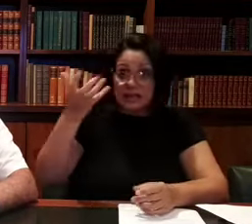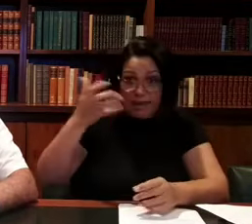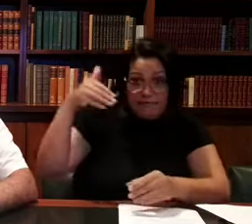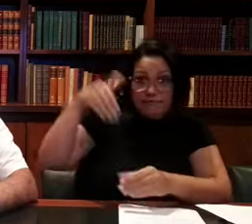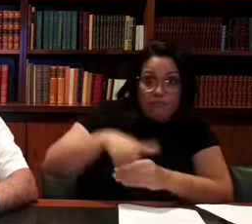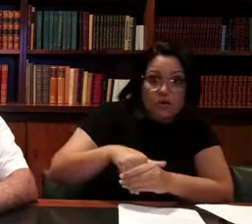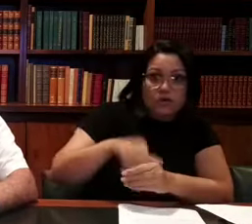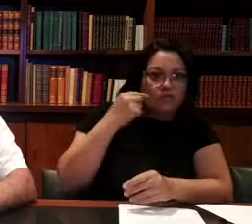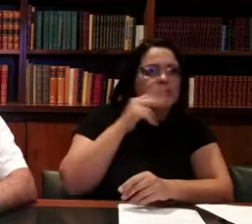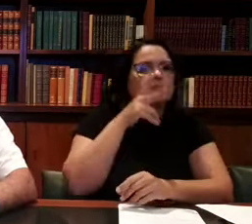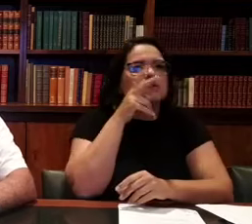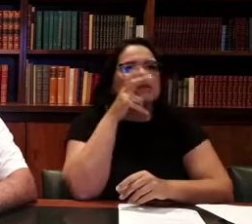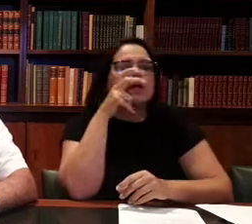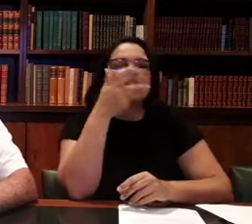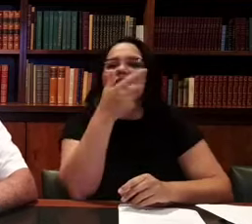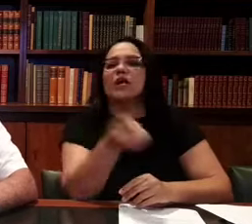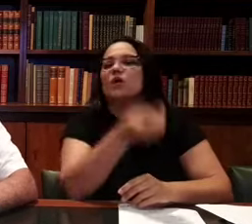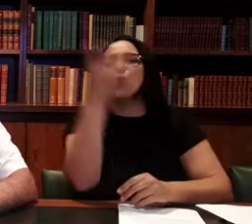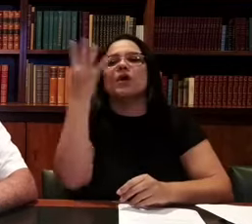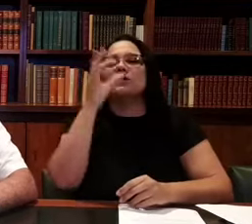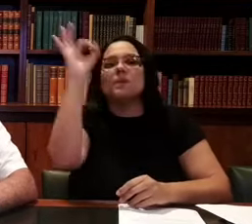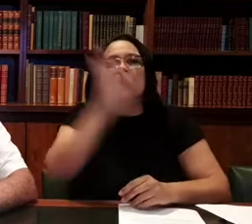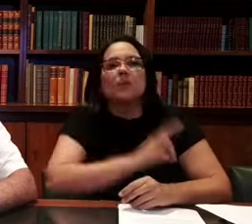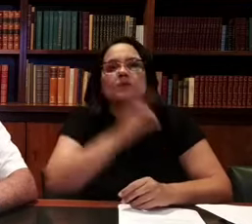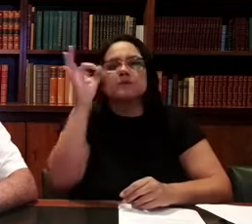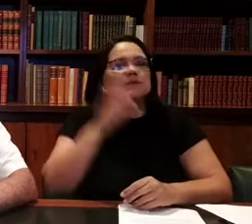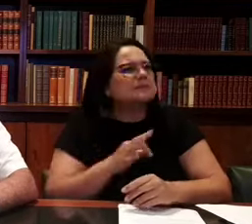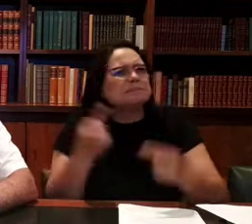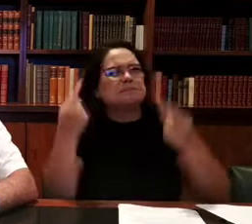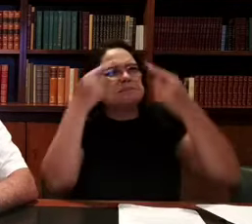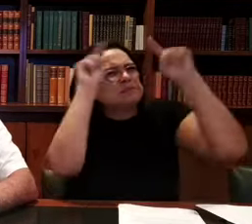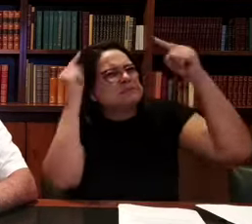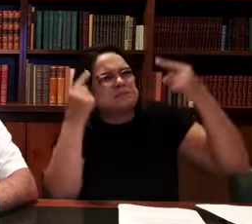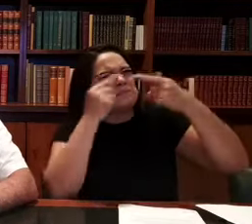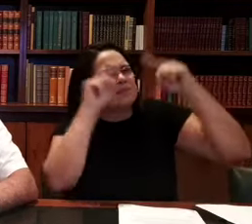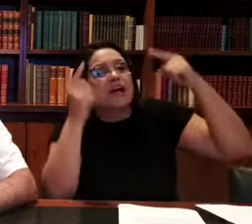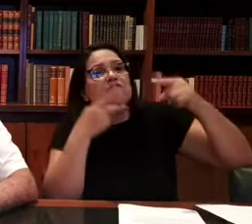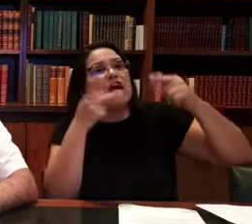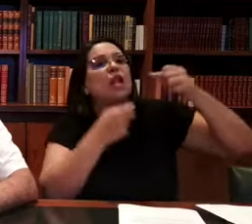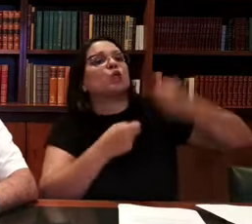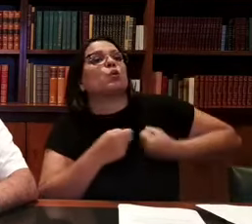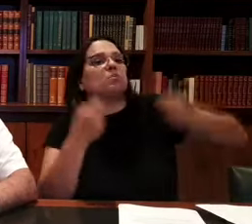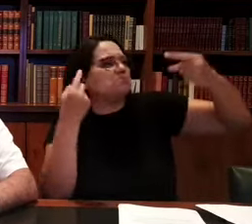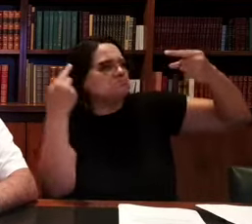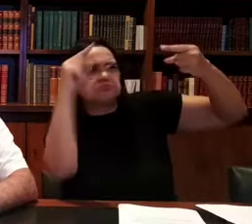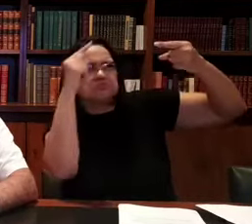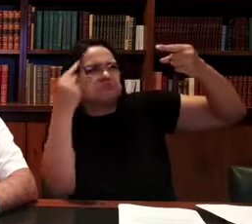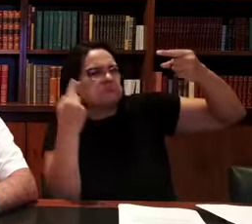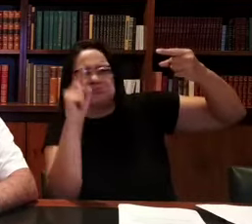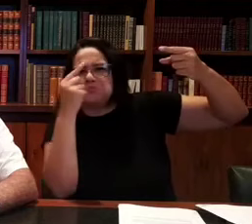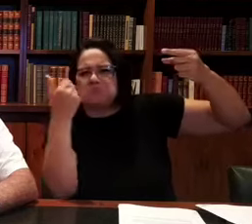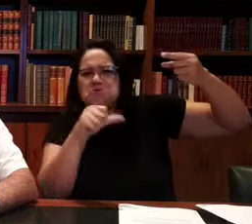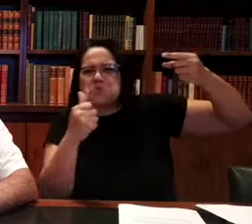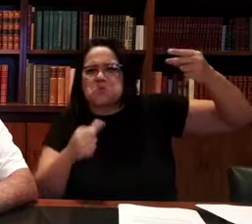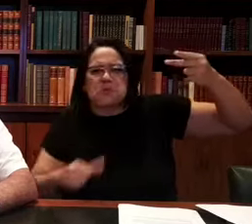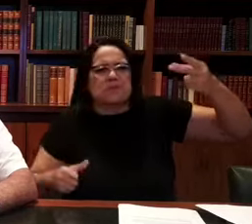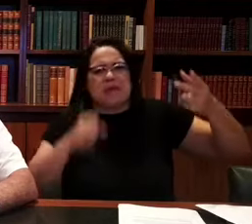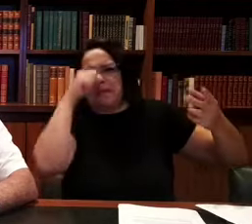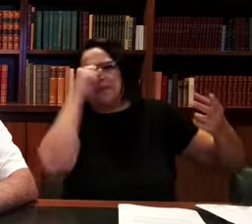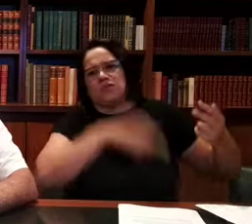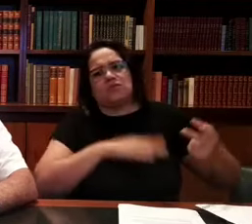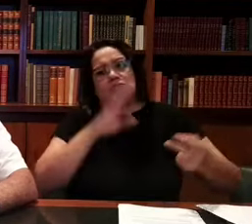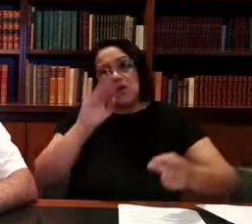um vídeo no comentário sobre os números que ele falava na o debate não bate a coisa com coisa palavras absurdas Tá certo e ele querendo aí